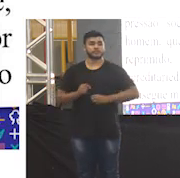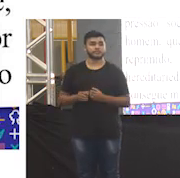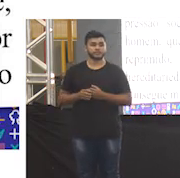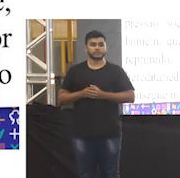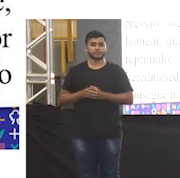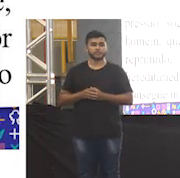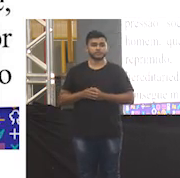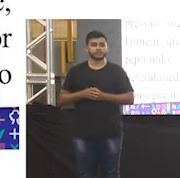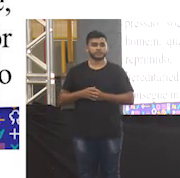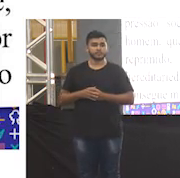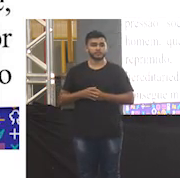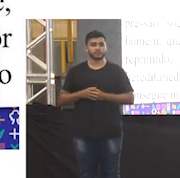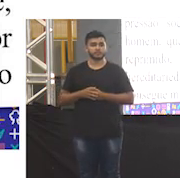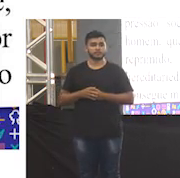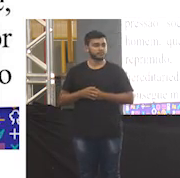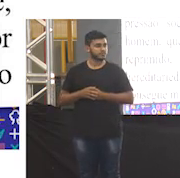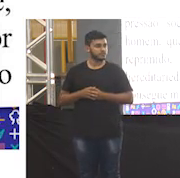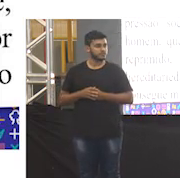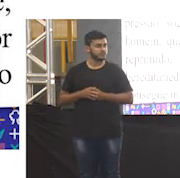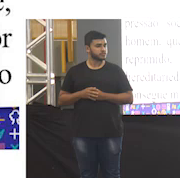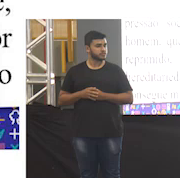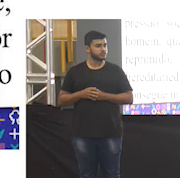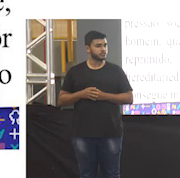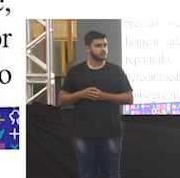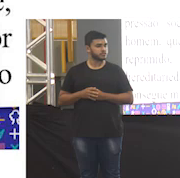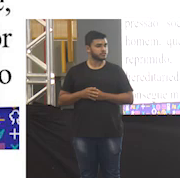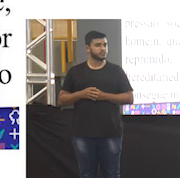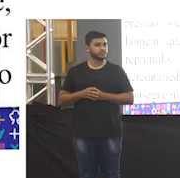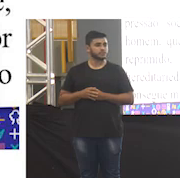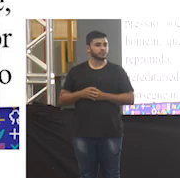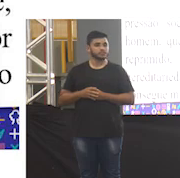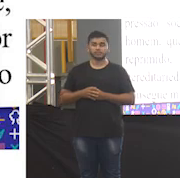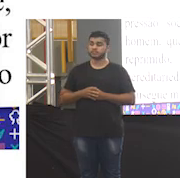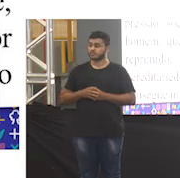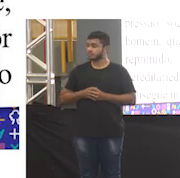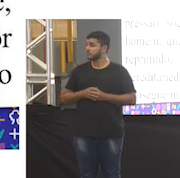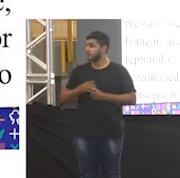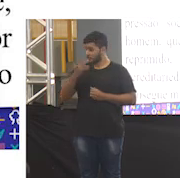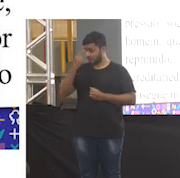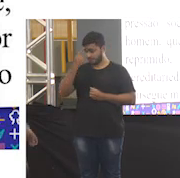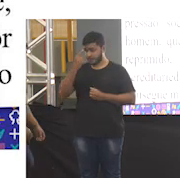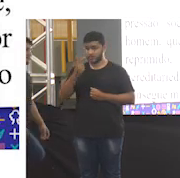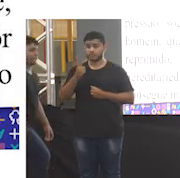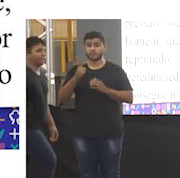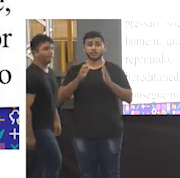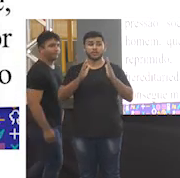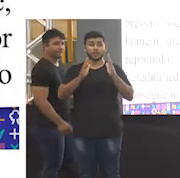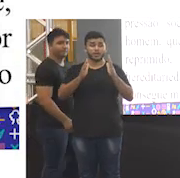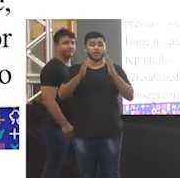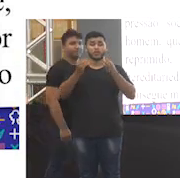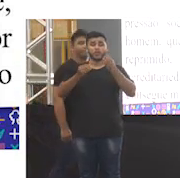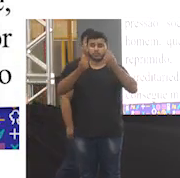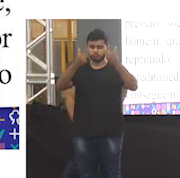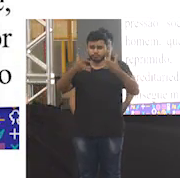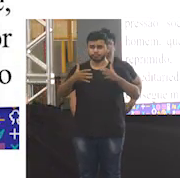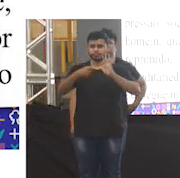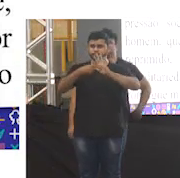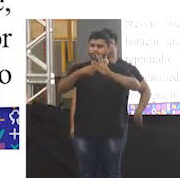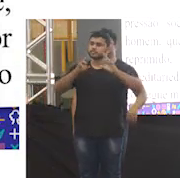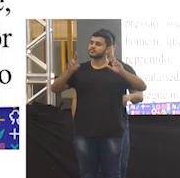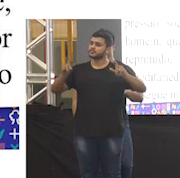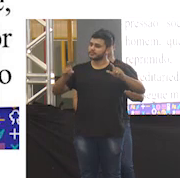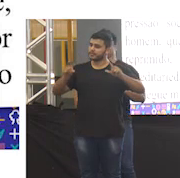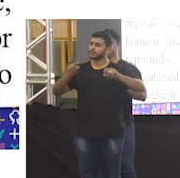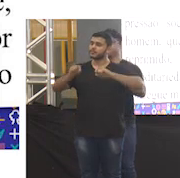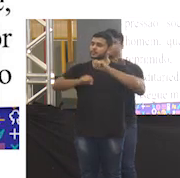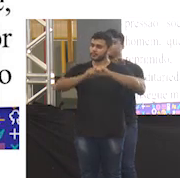A diferença é que o naturalismo ele era muito mais cientificista. Essa é a principal diferença.